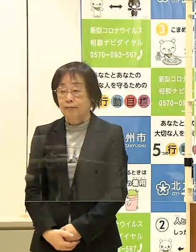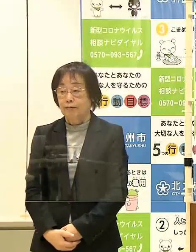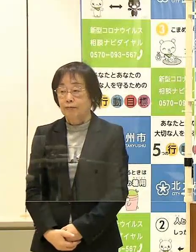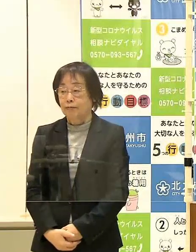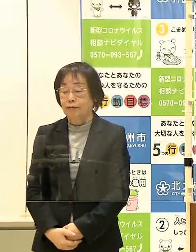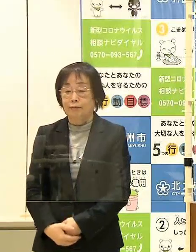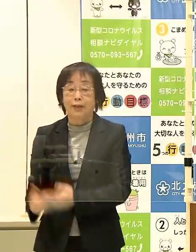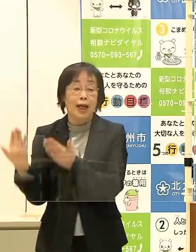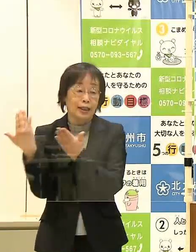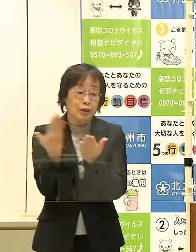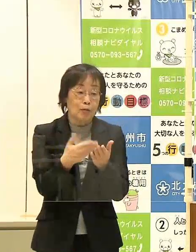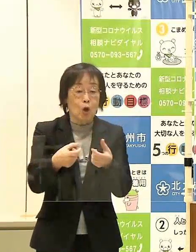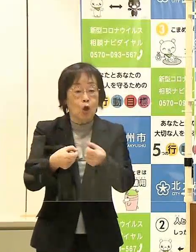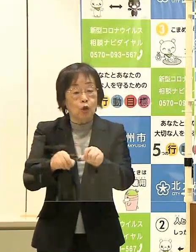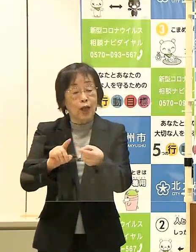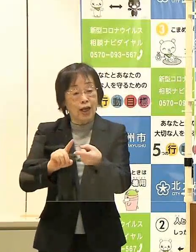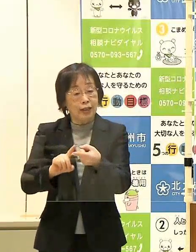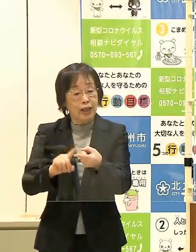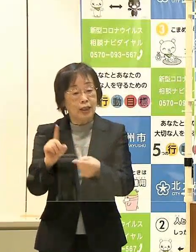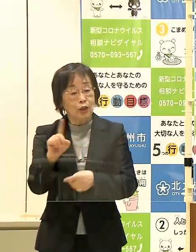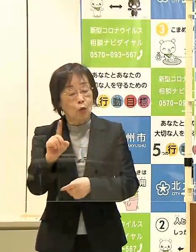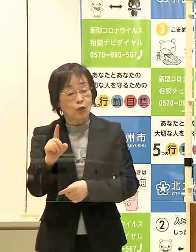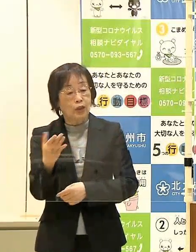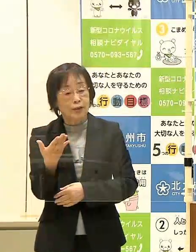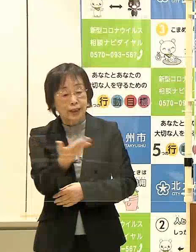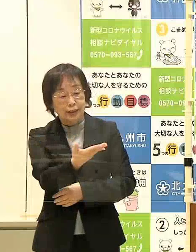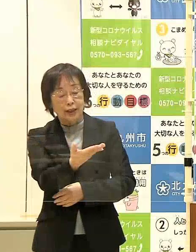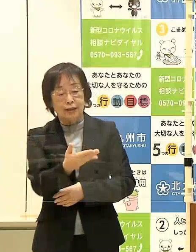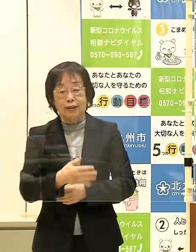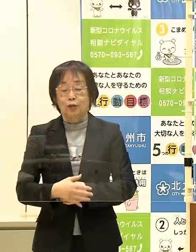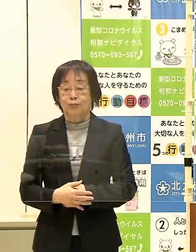こういった個々のターゲットでした